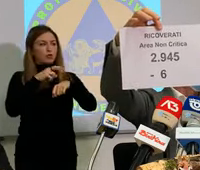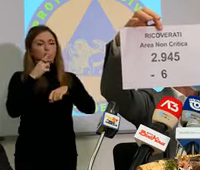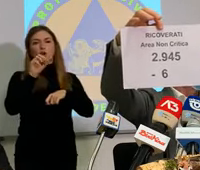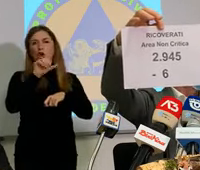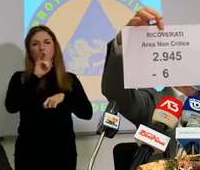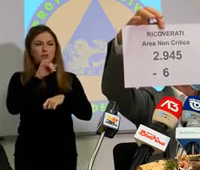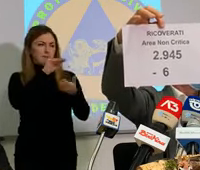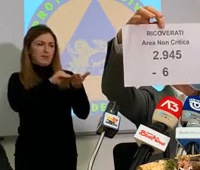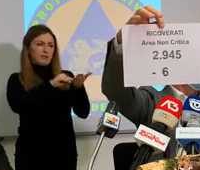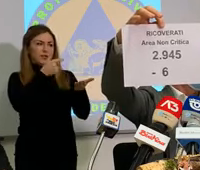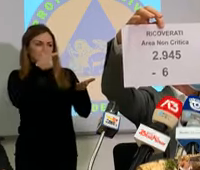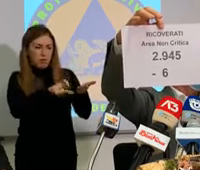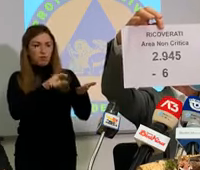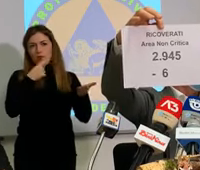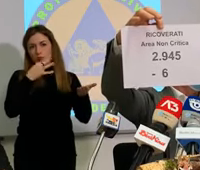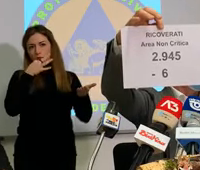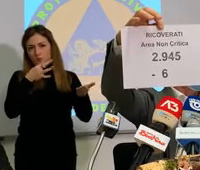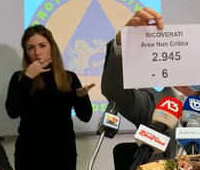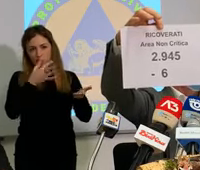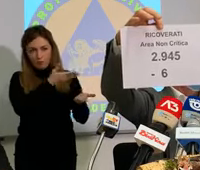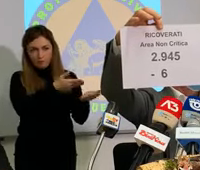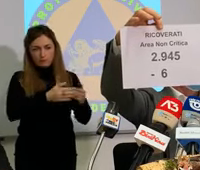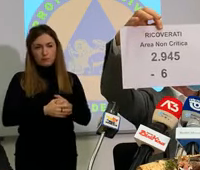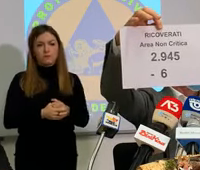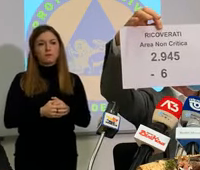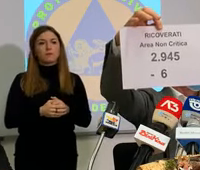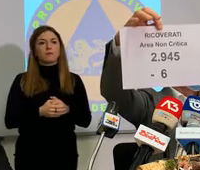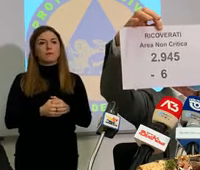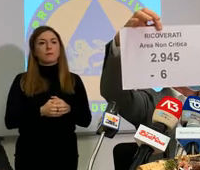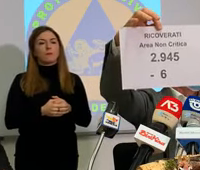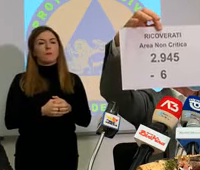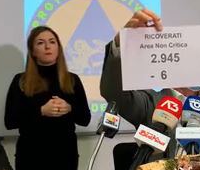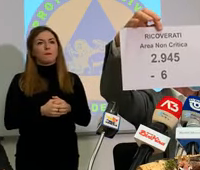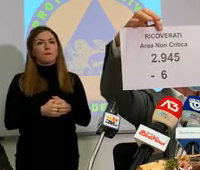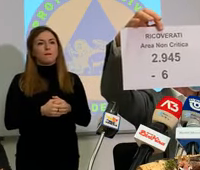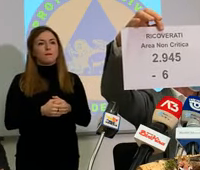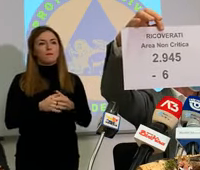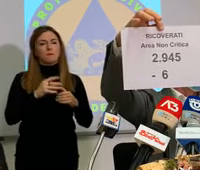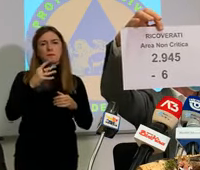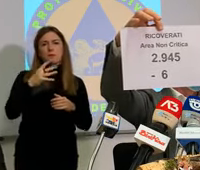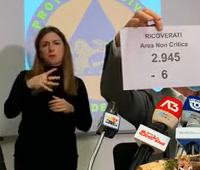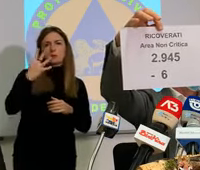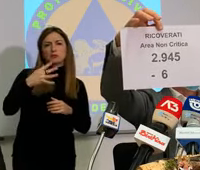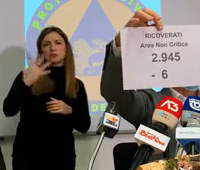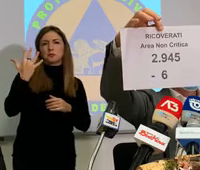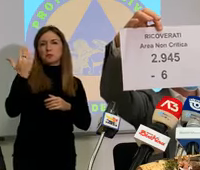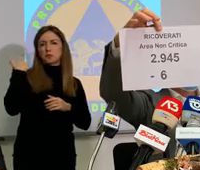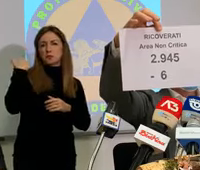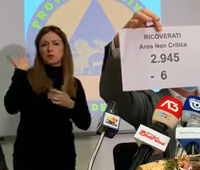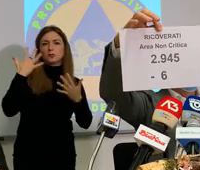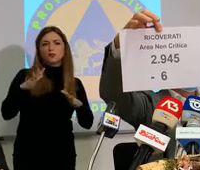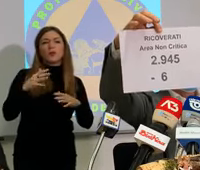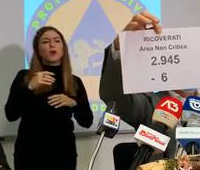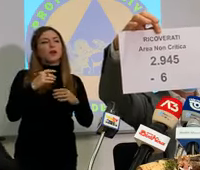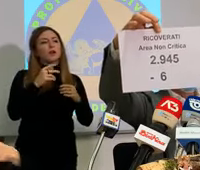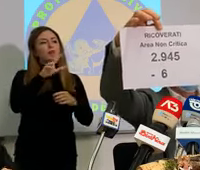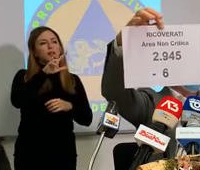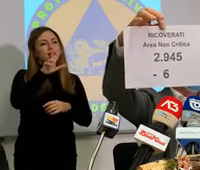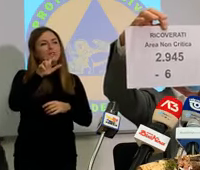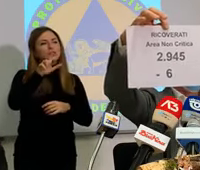perché qui da un pò da un po di giorni 4 5 giorni che vedete che giriamo intorno a questo